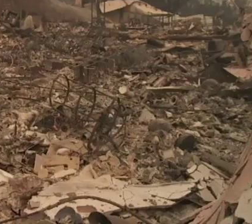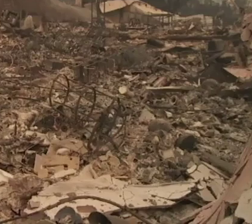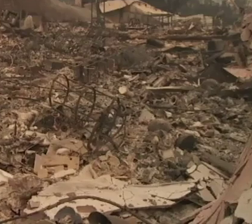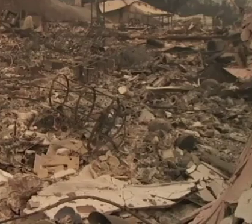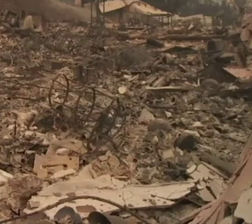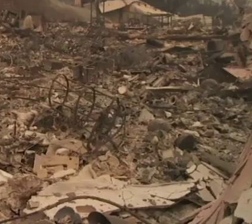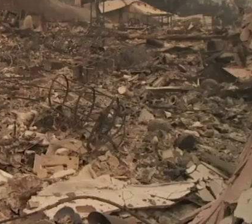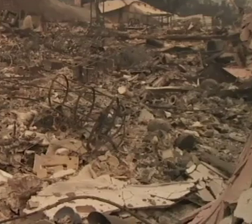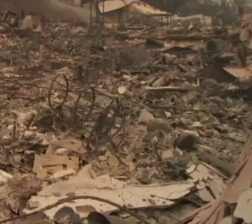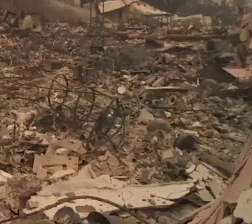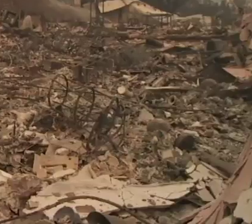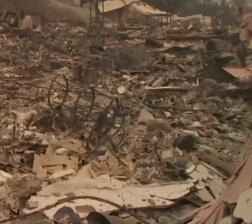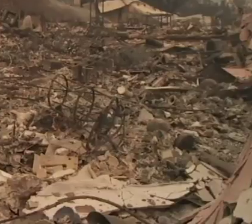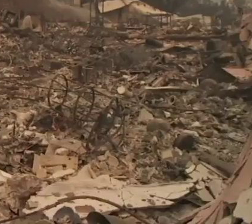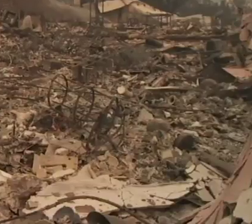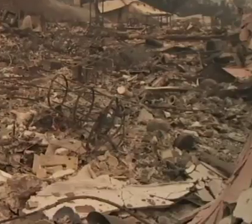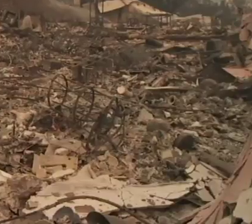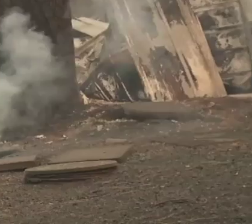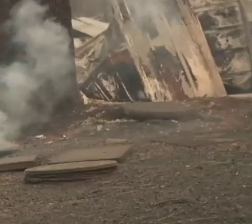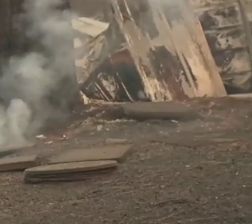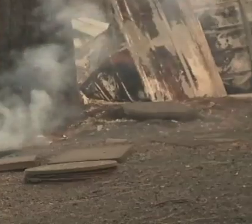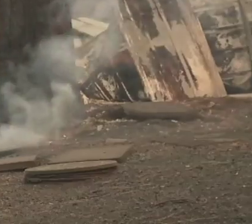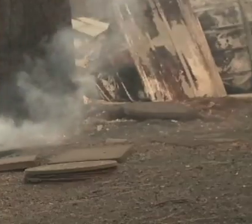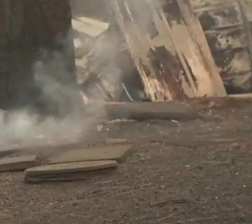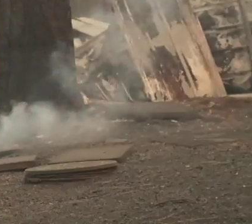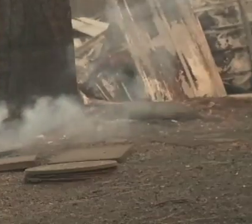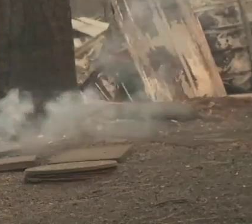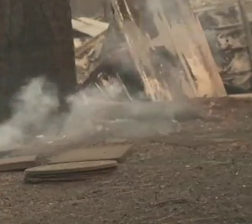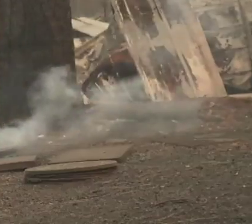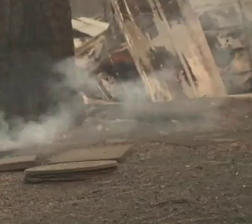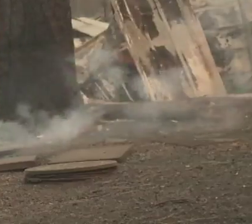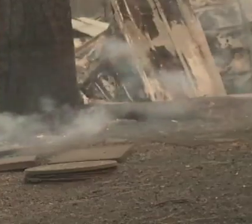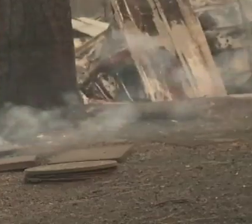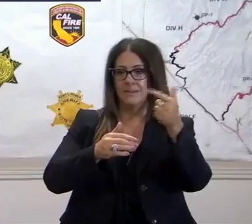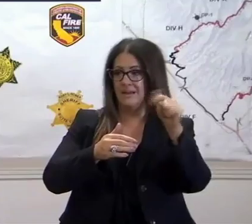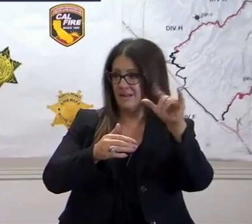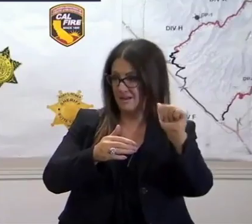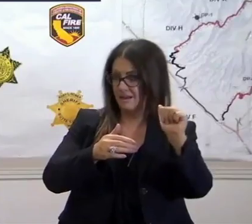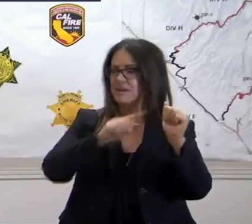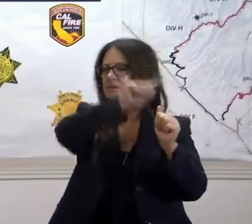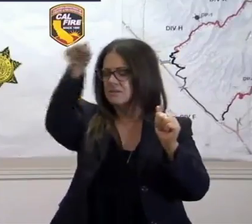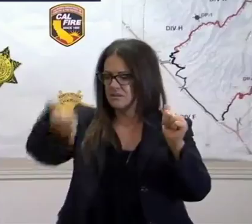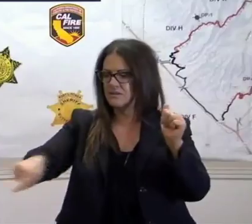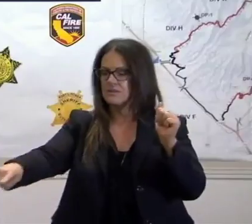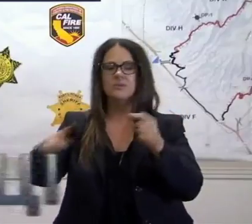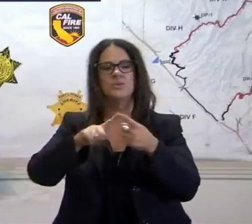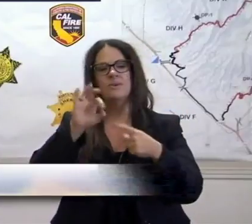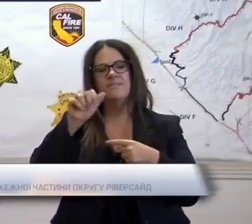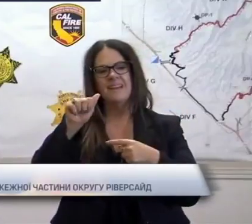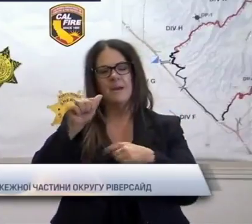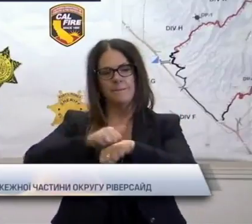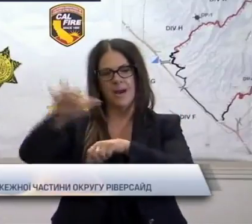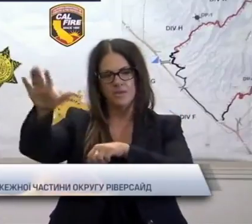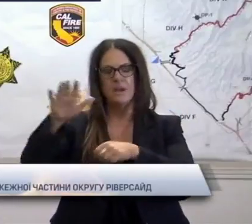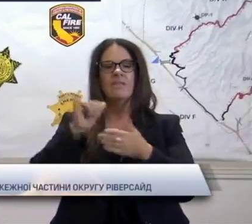маєтків. Наразі пожежним службам вдалося взяти під контроль лише 30% займання. Ми зрештою змогли підняти